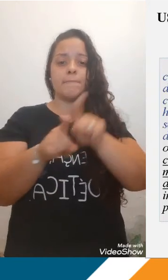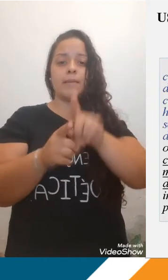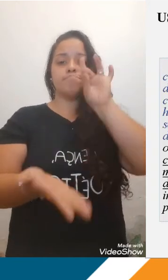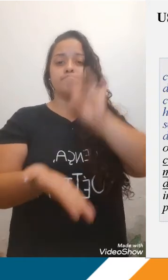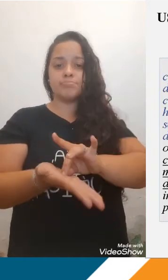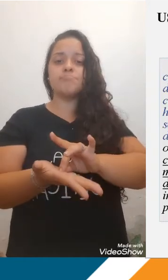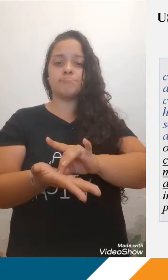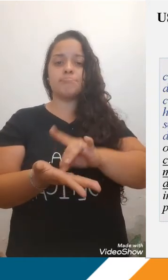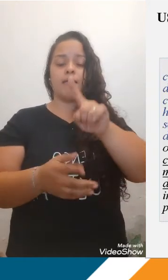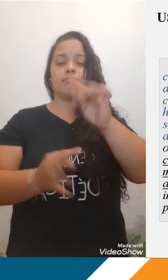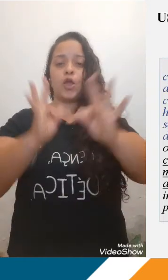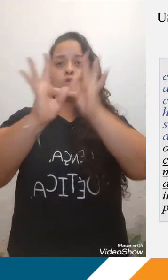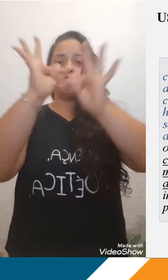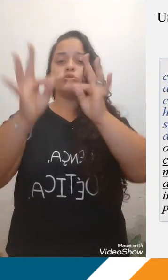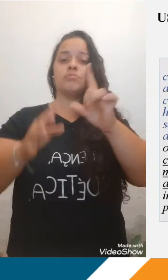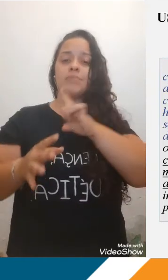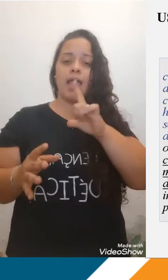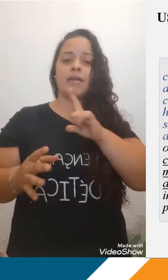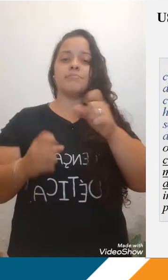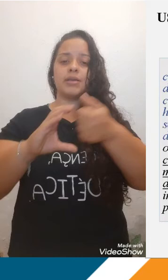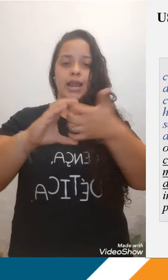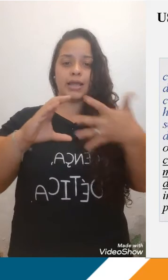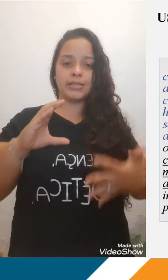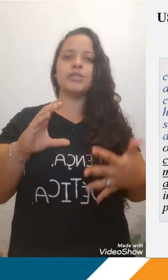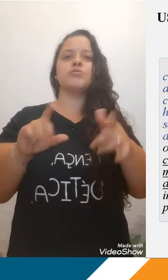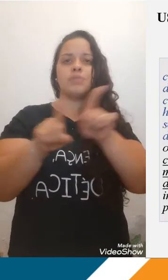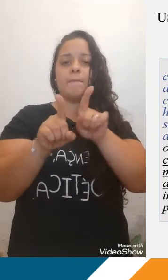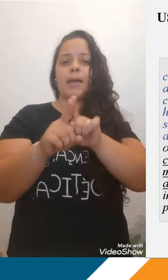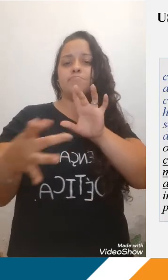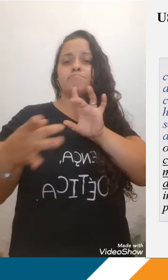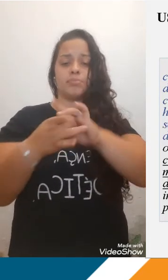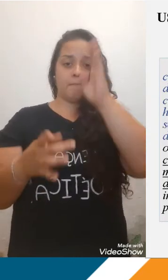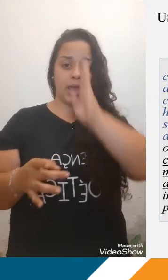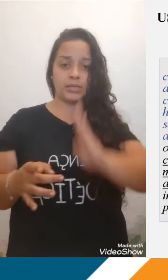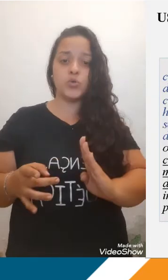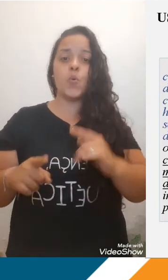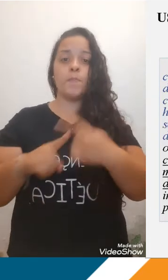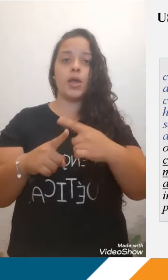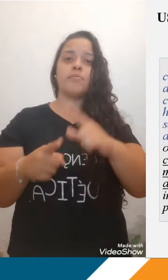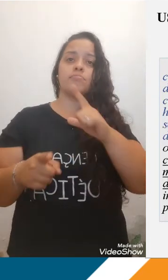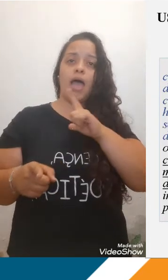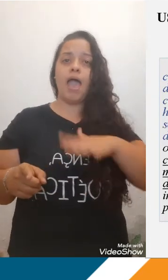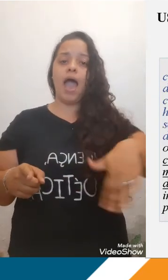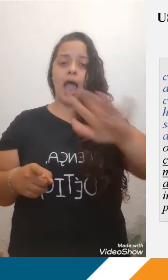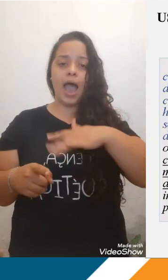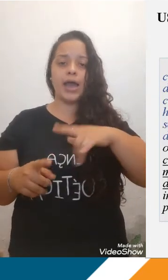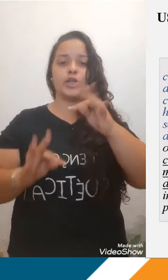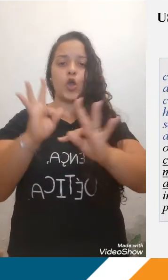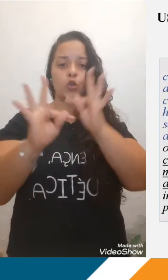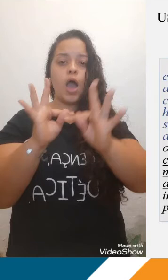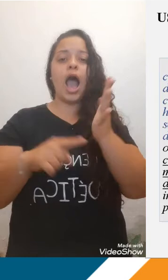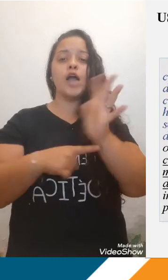o filme apresenta características que se assemelham ao atual contexto brasileiro, pois, assim como na obra, os mecanismos tecnológicos têm contribuído